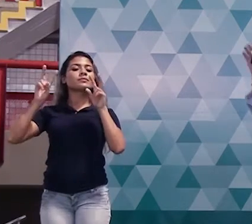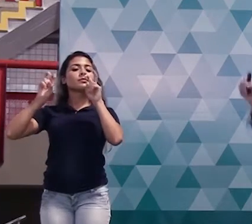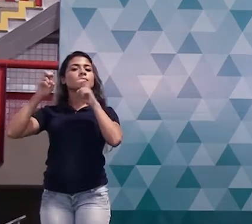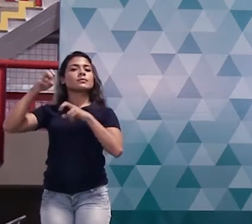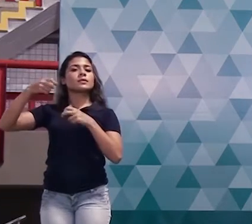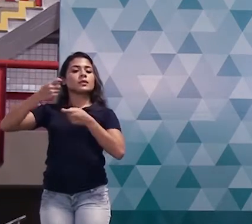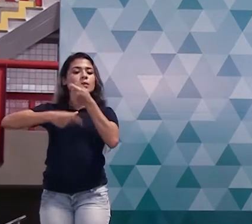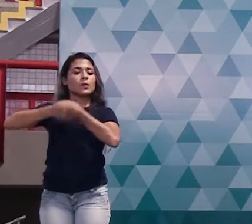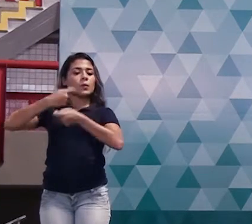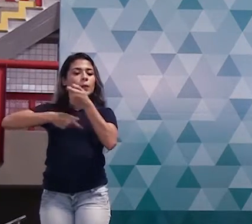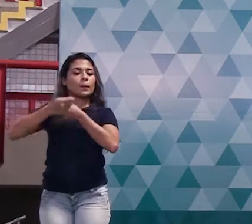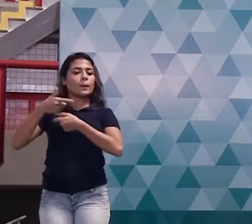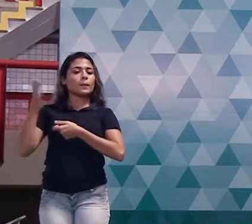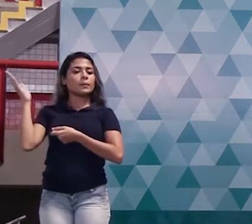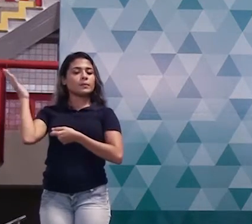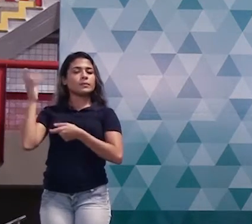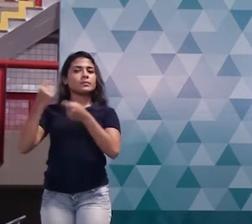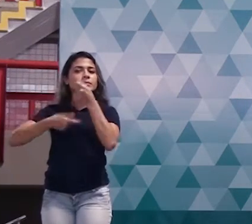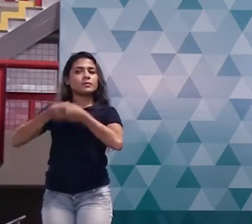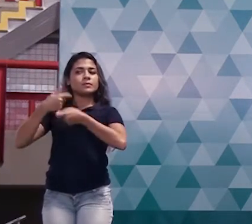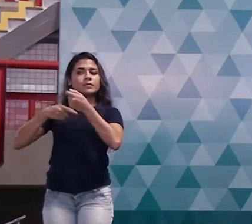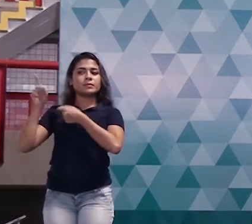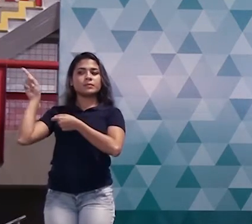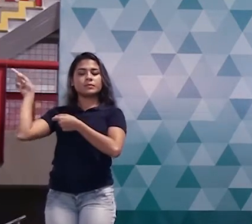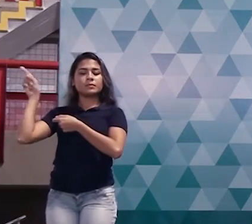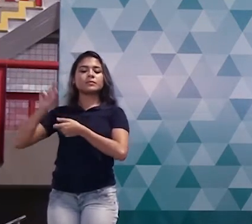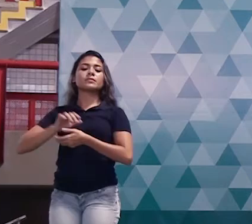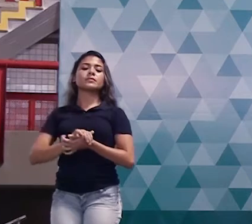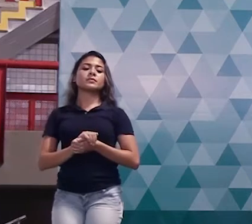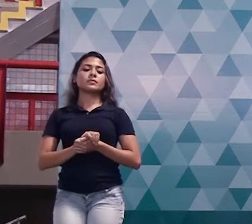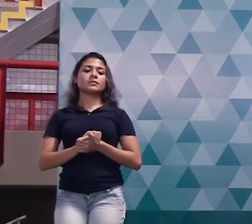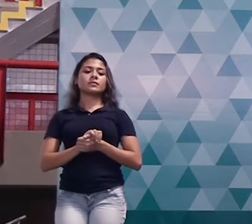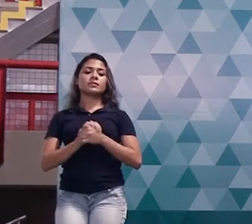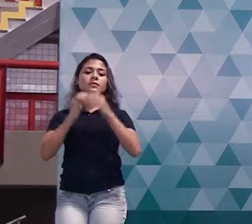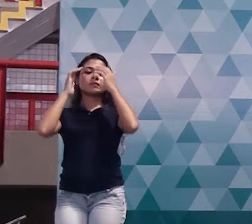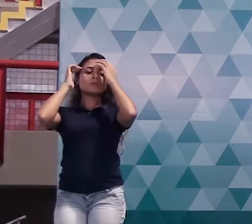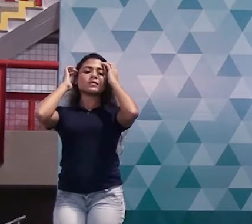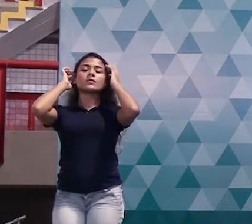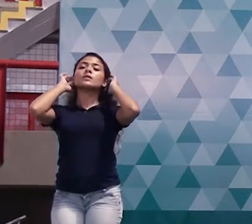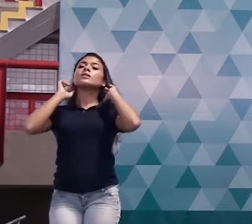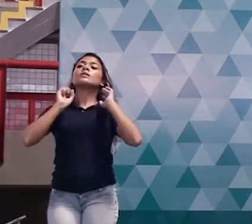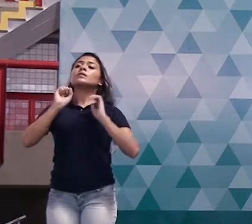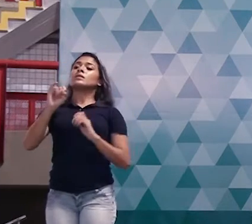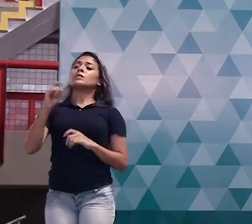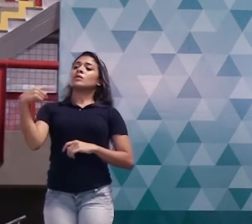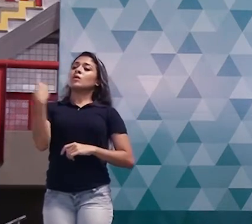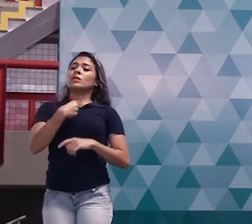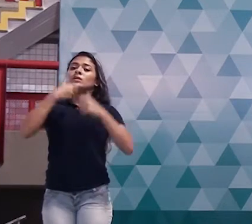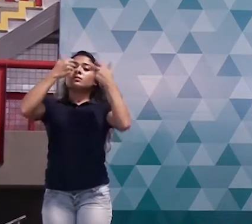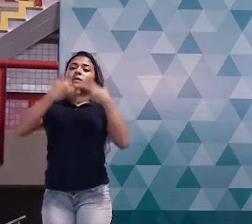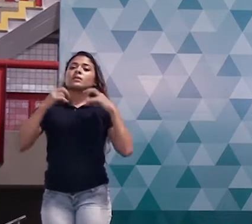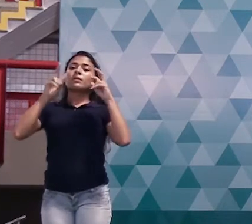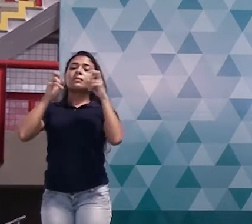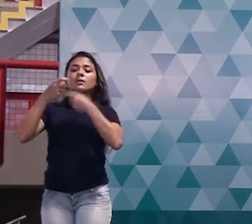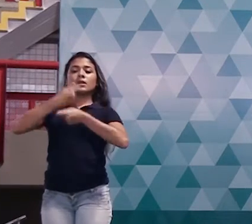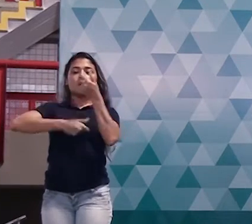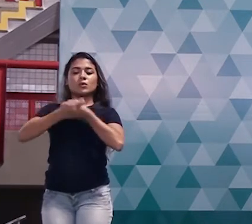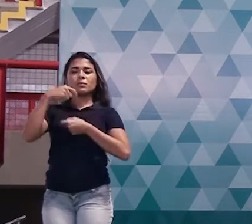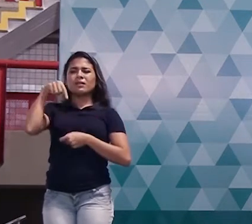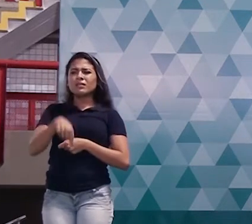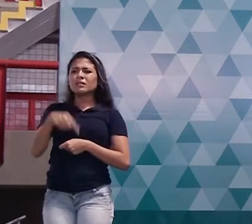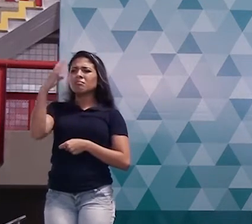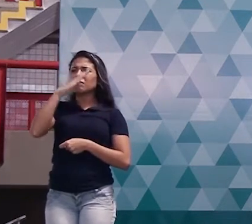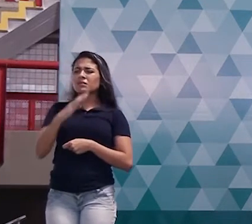meio aí, mas depois a gente resolve. Vamos lá. Pessoal, quando a gente fala da nossa economia, a nossa economia também não teve